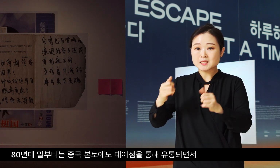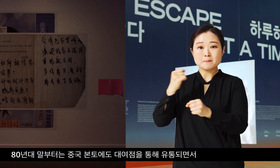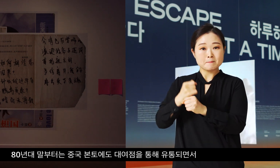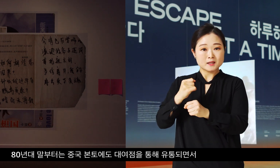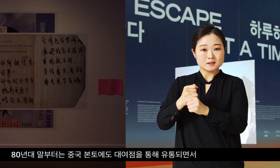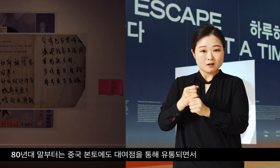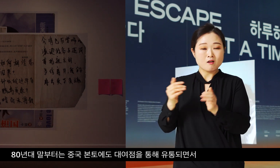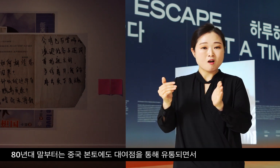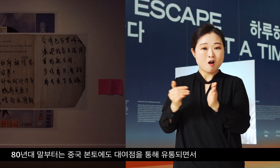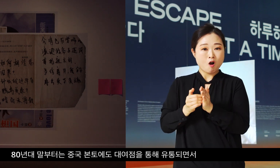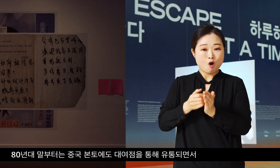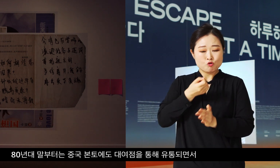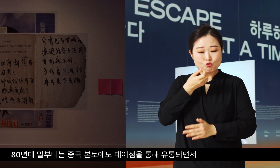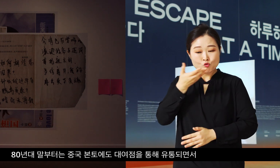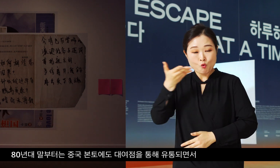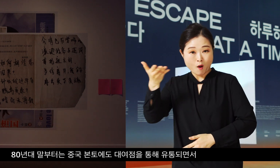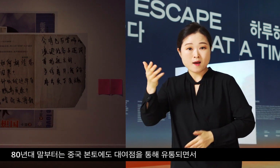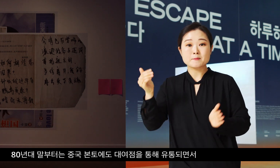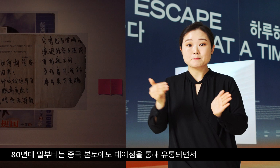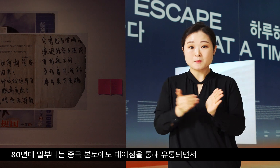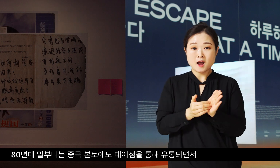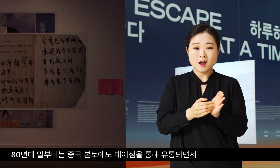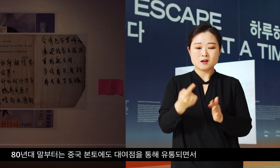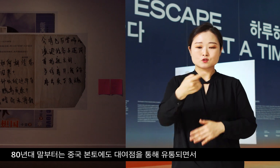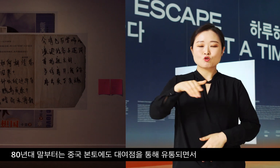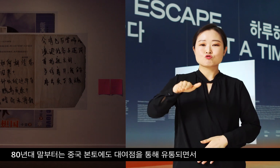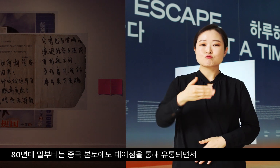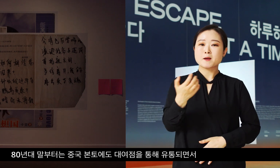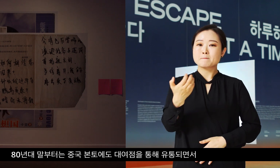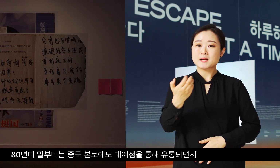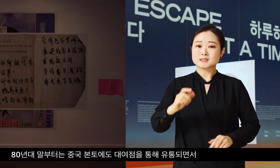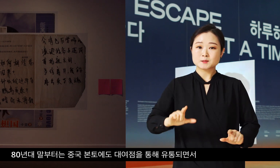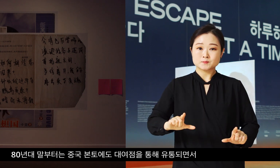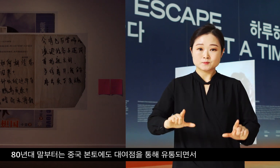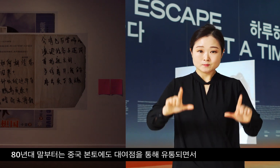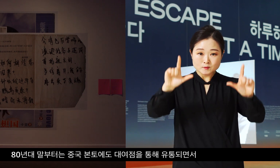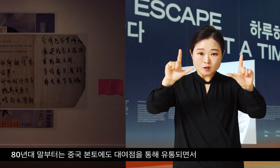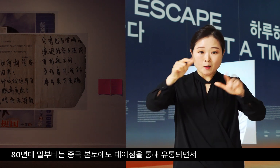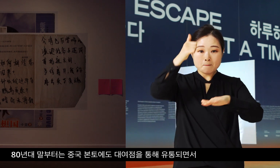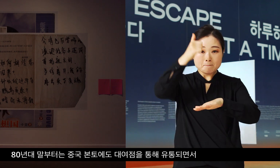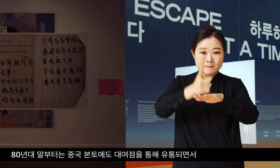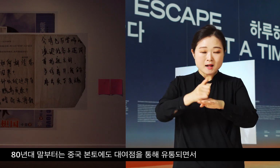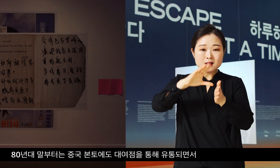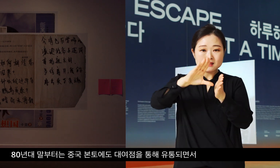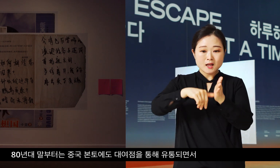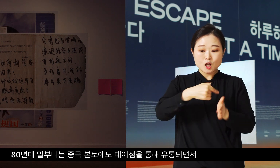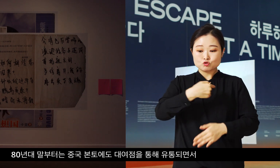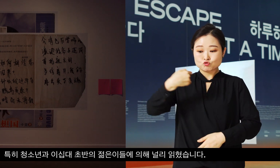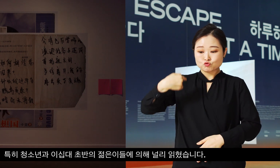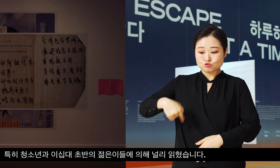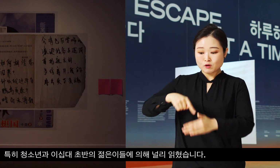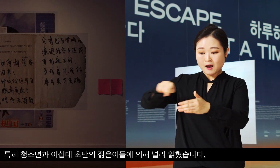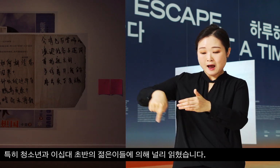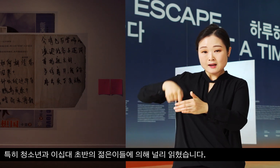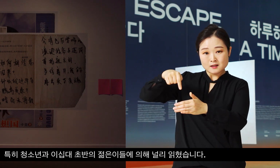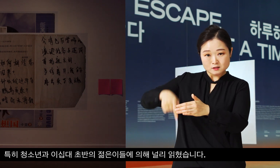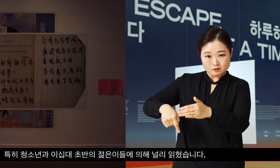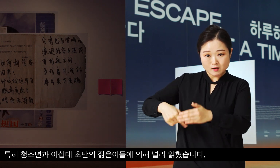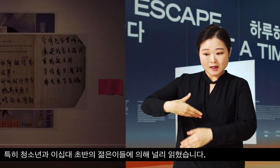80년대 말부터는 중국 본토에도 대여점을 통해 유통되면서 특히 청소년과